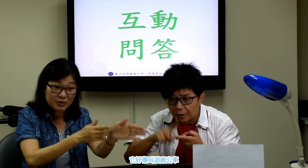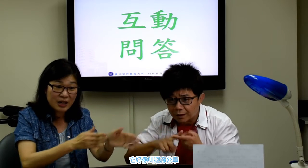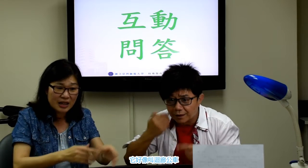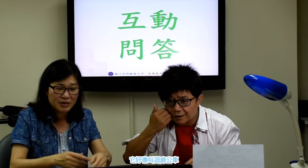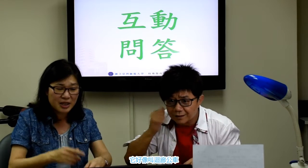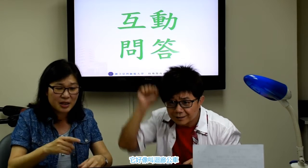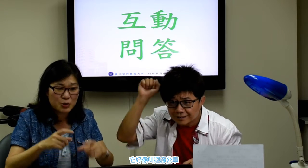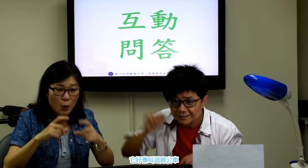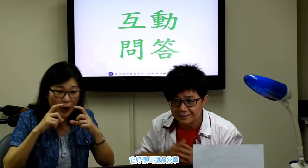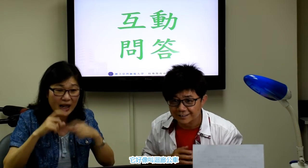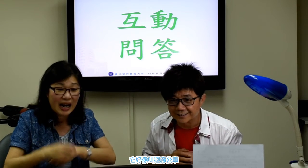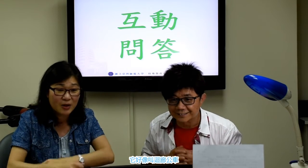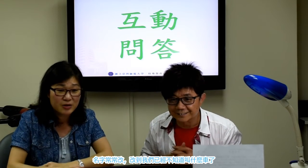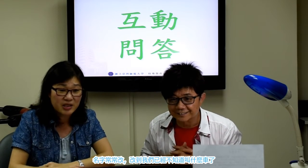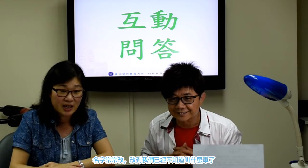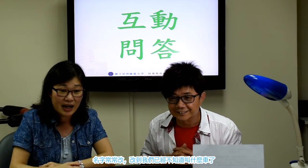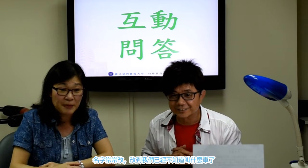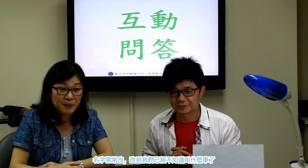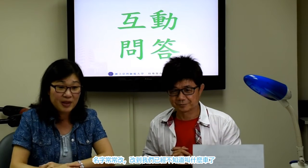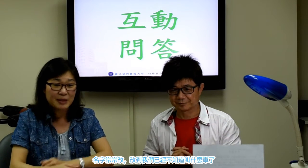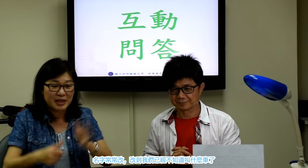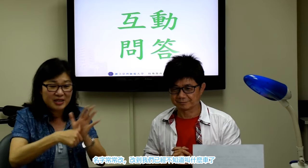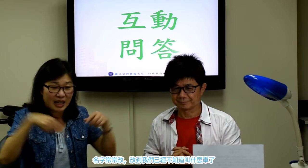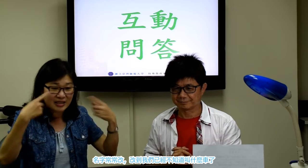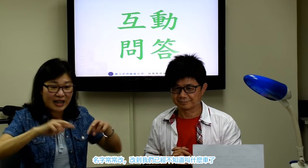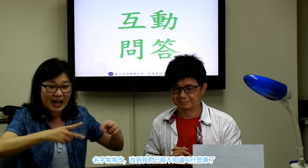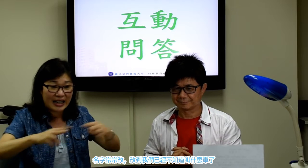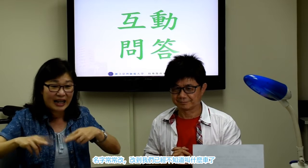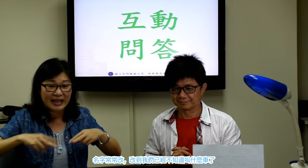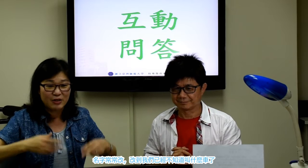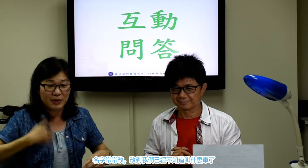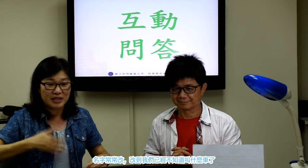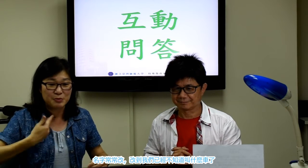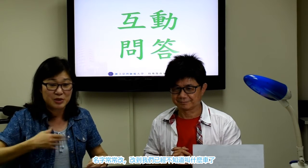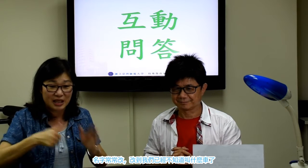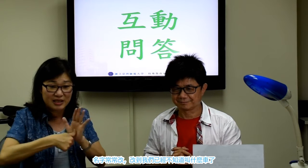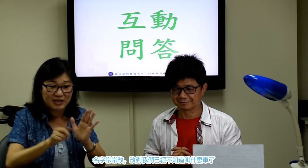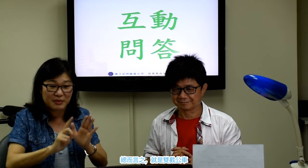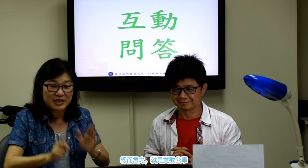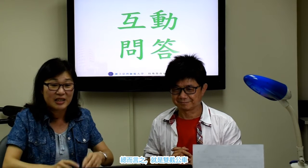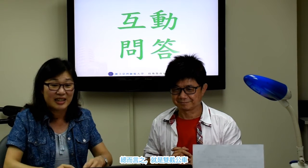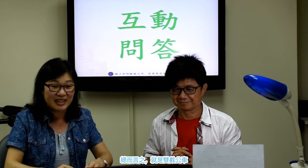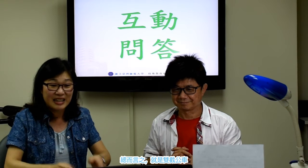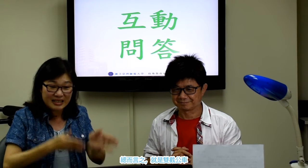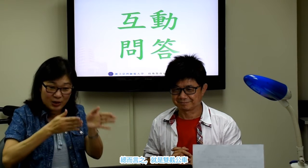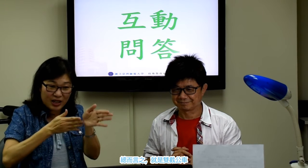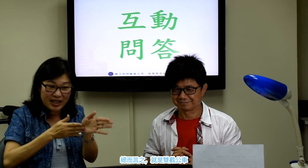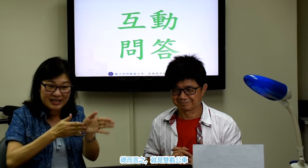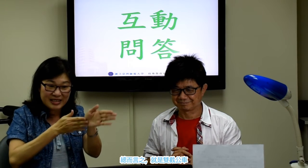它好像叫做回廊公车啦，名字常常改到我们已经不知道叫什么车了。总而言之，就